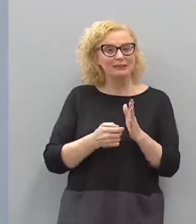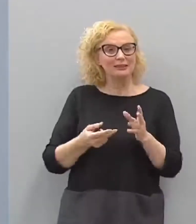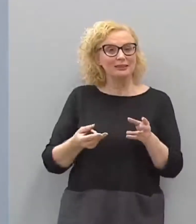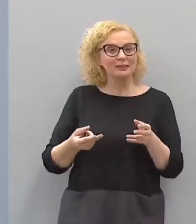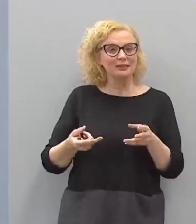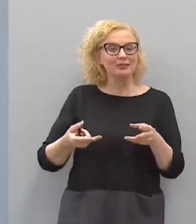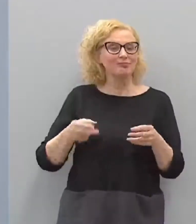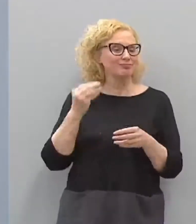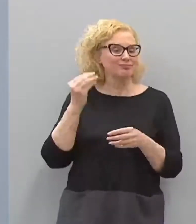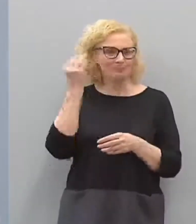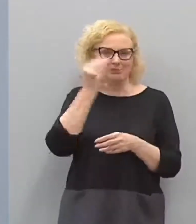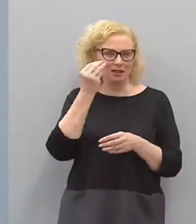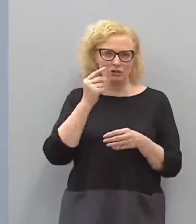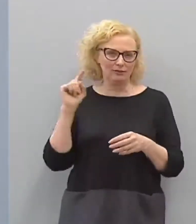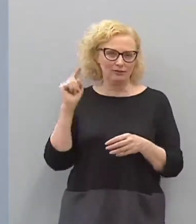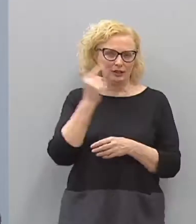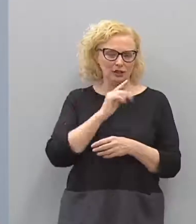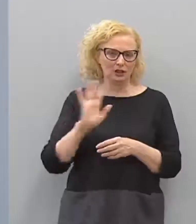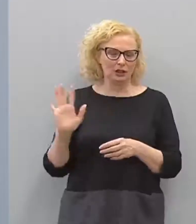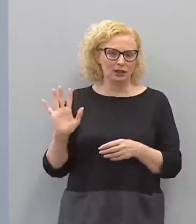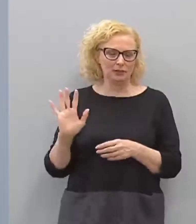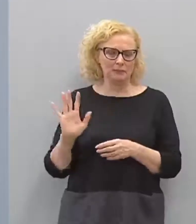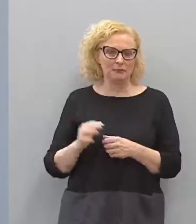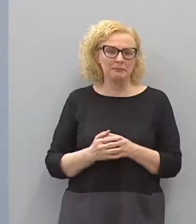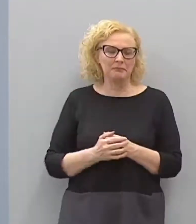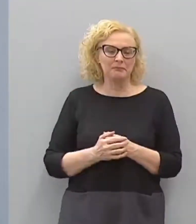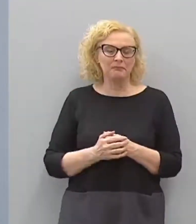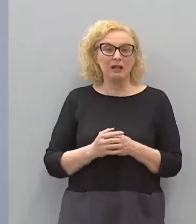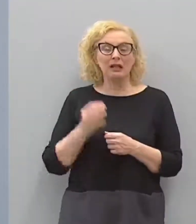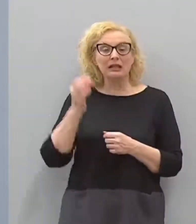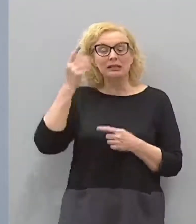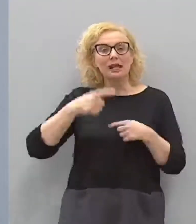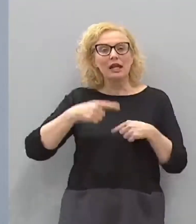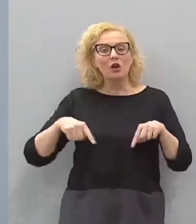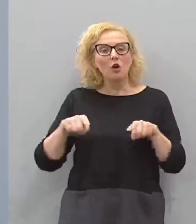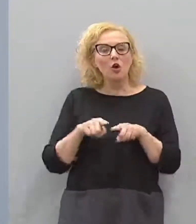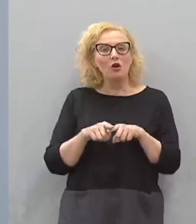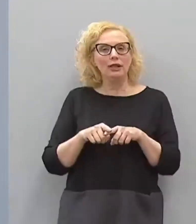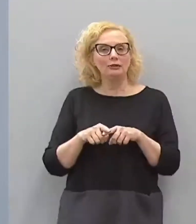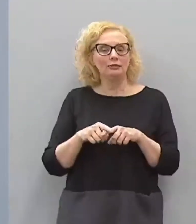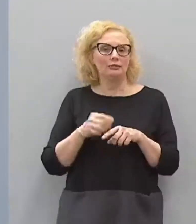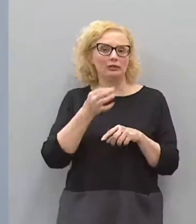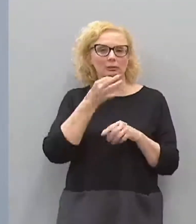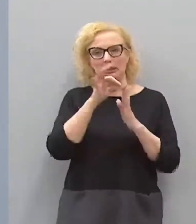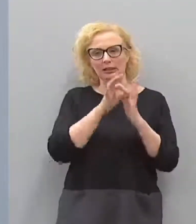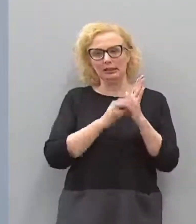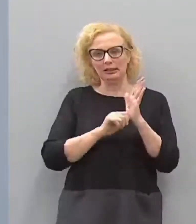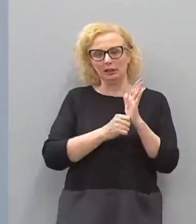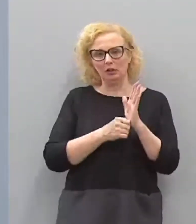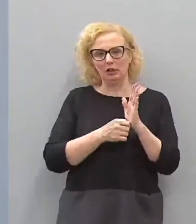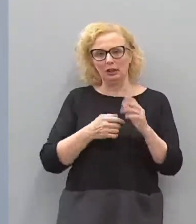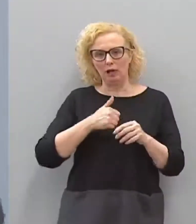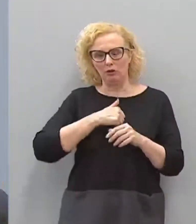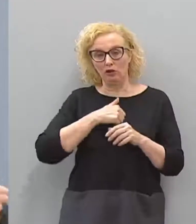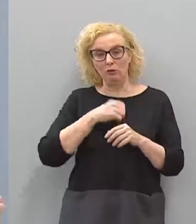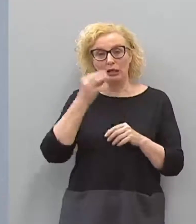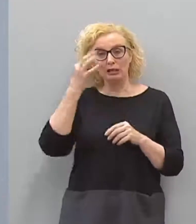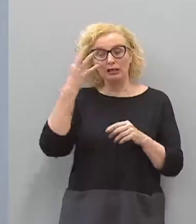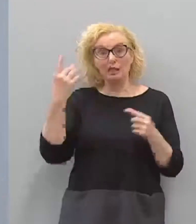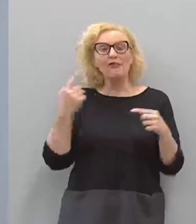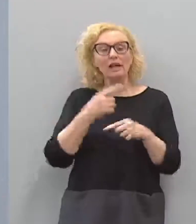difficile dopo venti giorni di zona rossa quindi se invece finiremo quindi restrizione autonome voglio dire se invece dovessimo finire ma